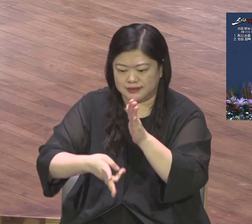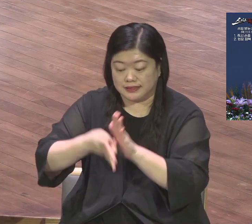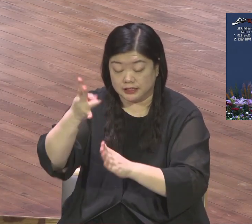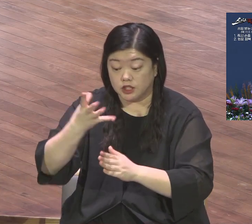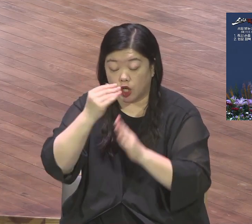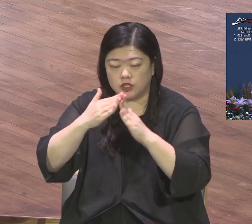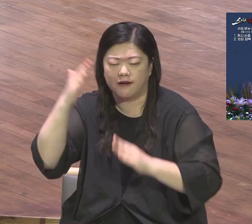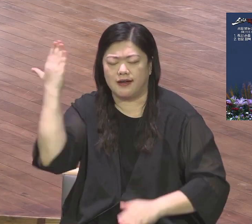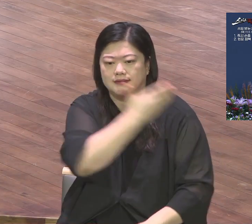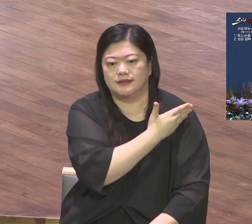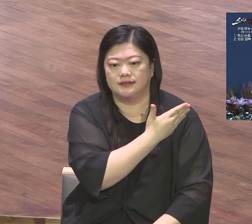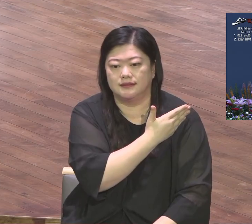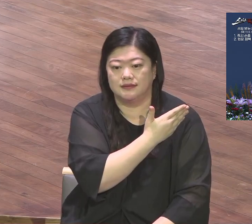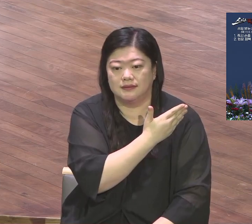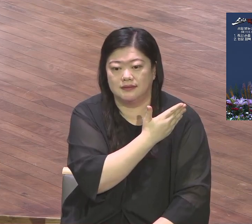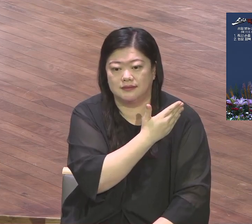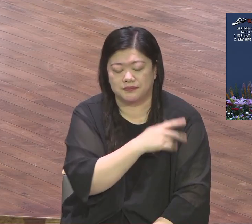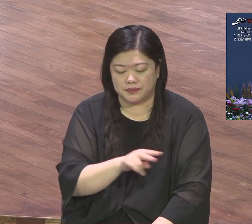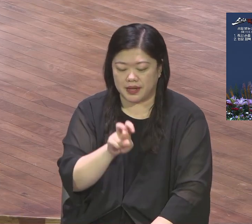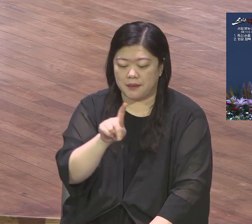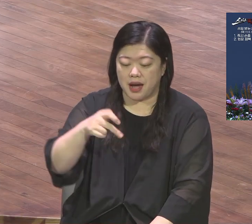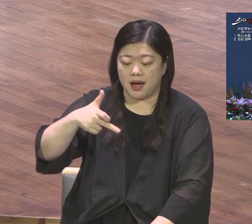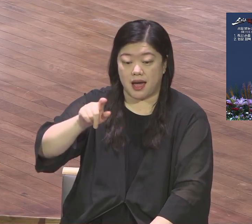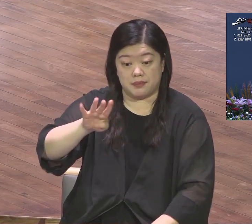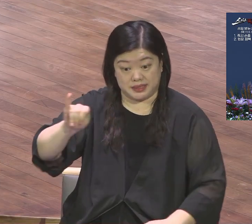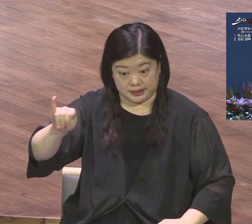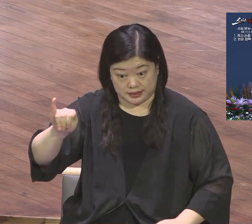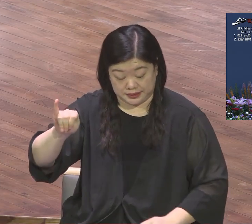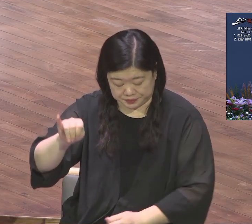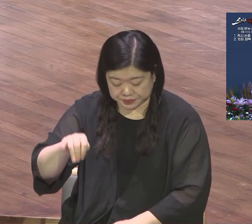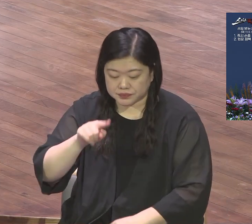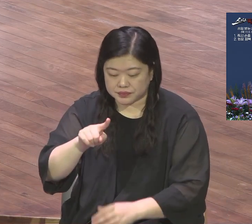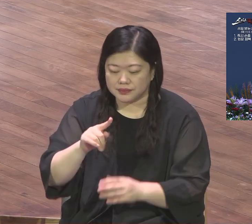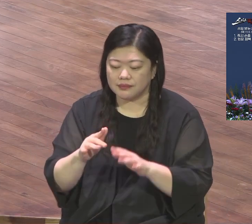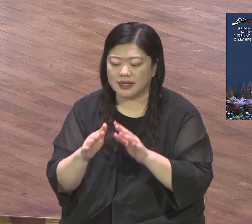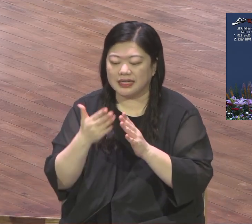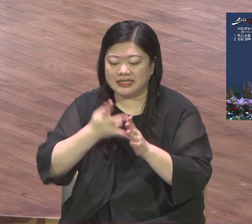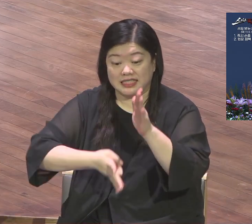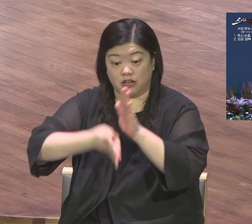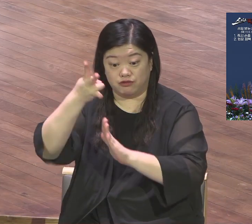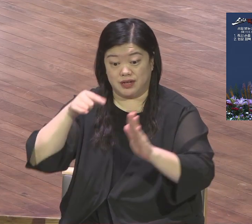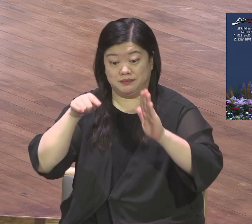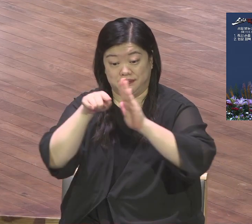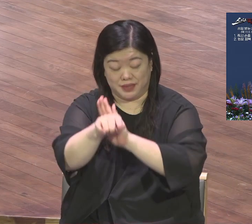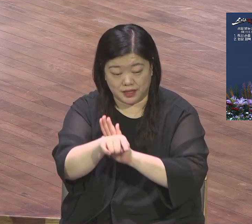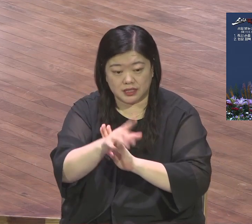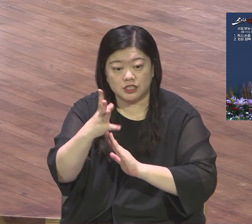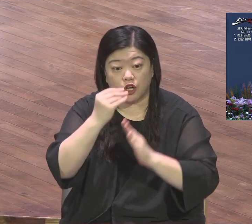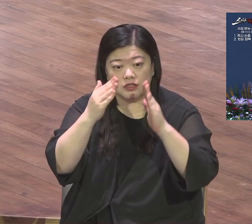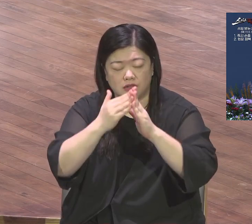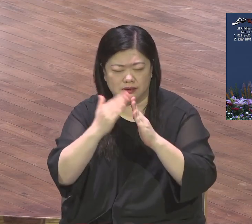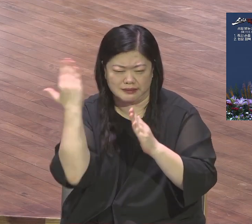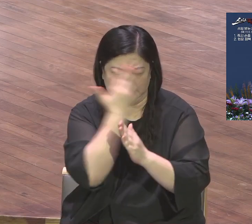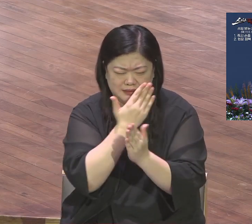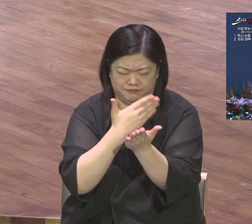당시에 마카피가 예루살렘 입성했을 때 이 이스라엘 백성들이 그야말로